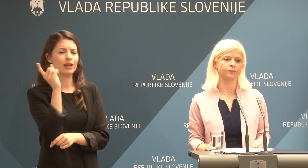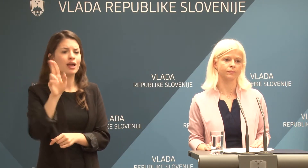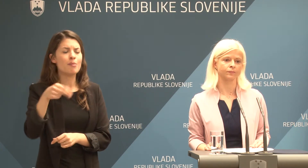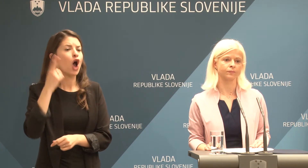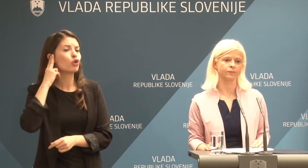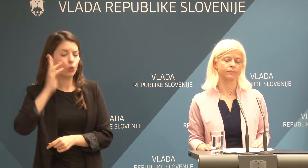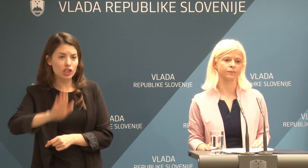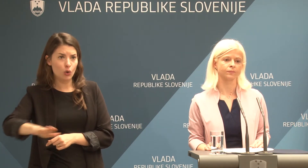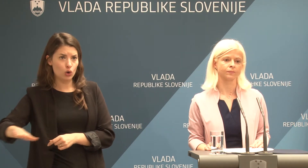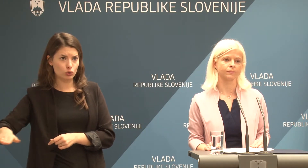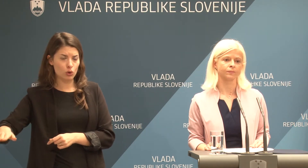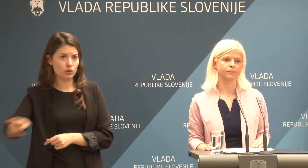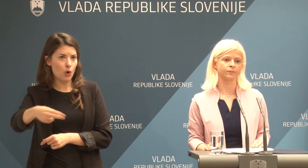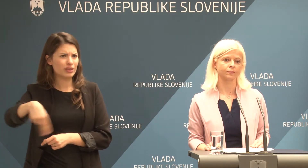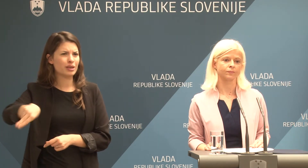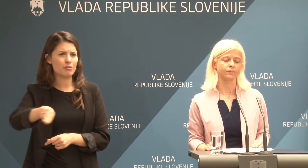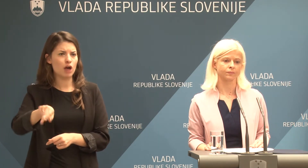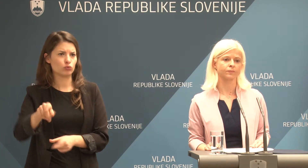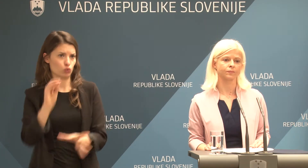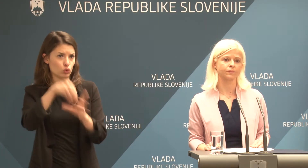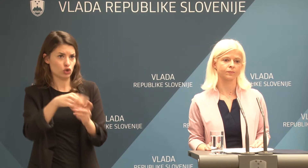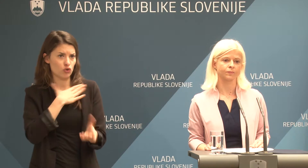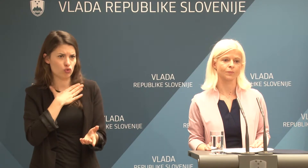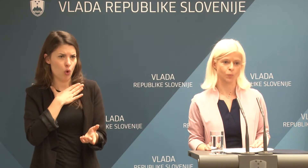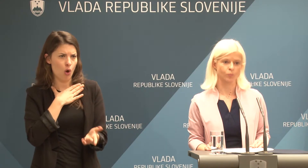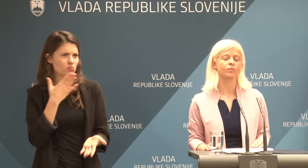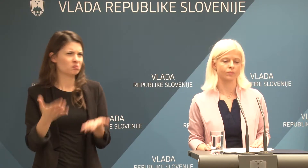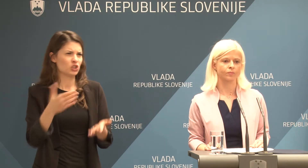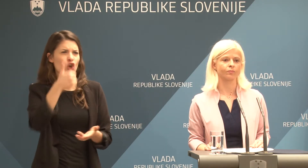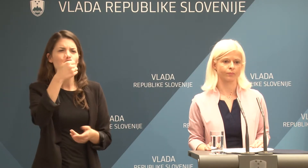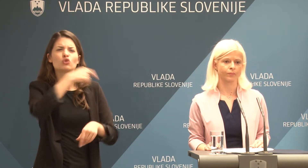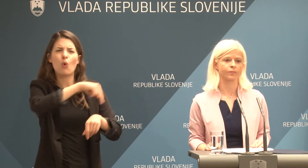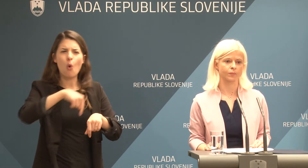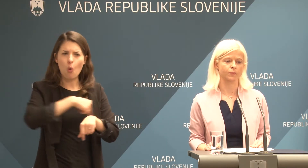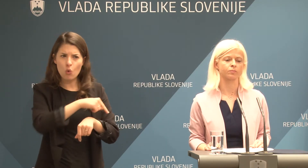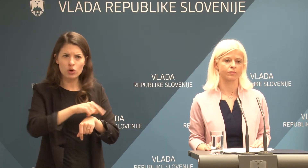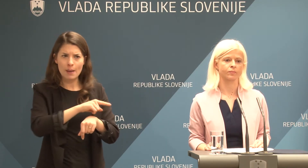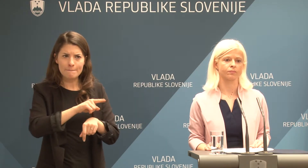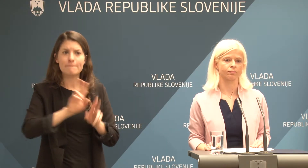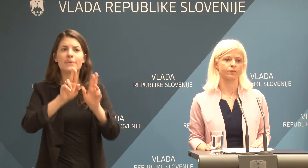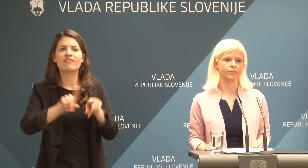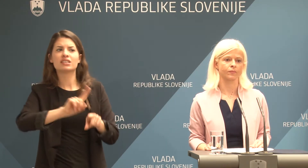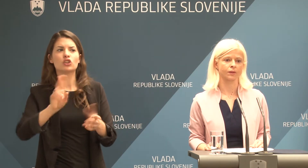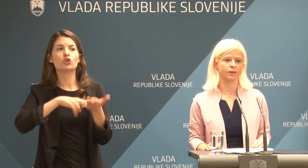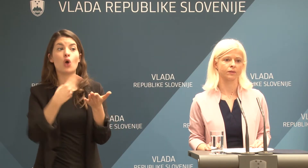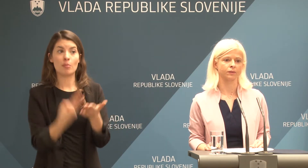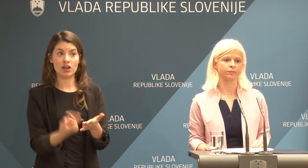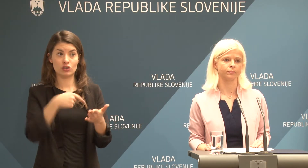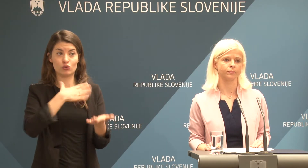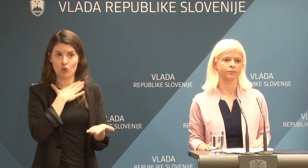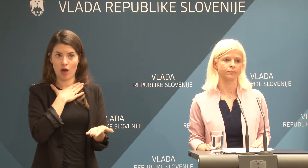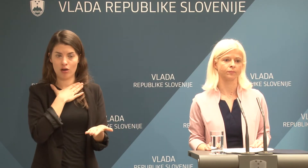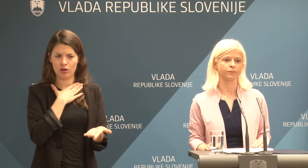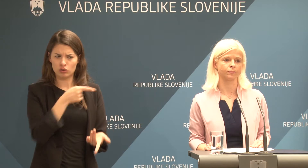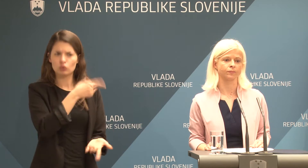gluhi otroci šoloobvezni zgolj, mislim, da 100 ur do pravice do tolmača v šolah. Ste se morda